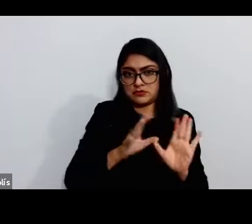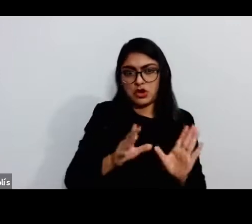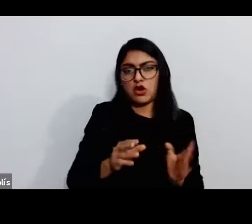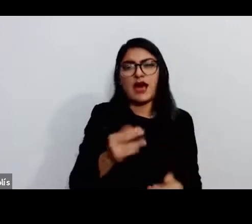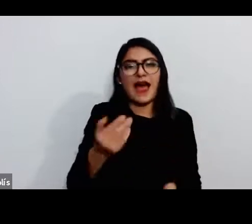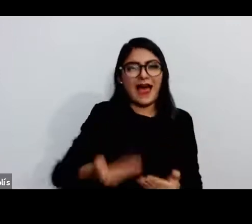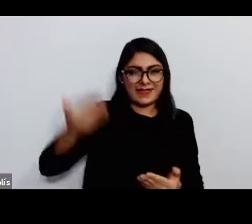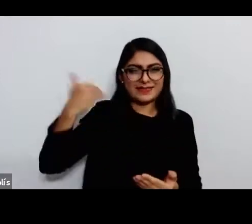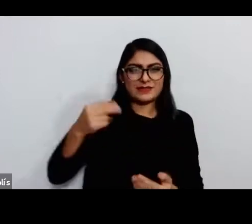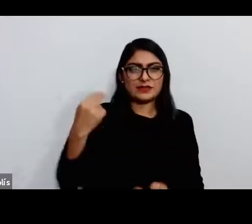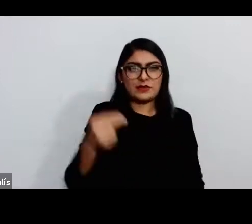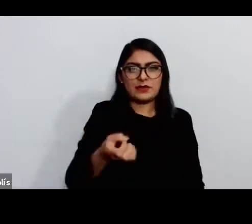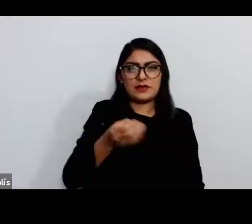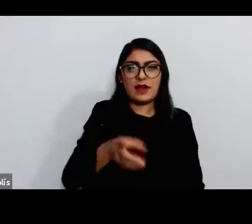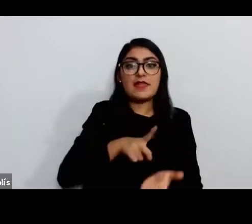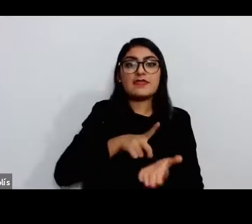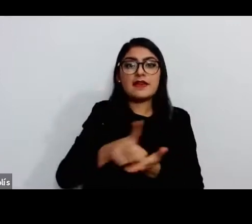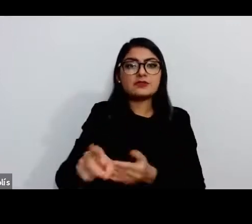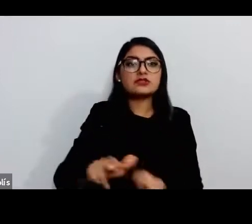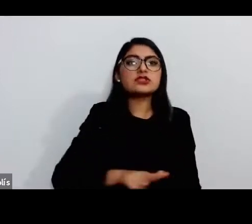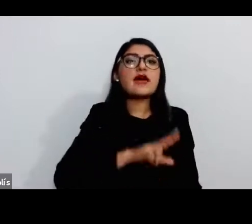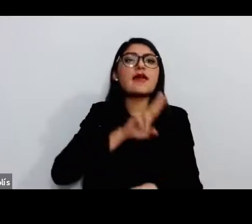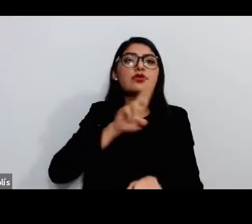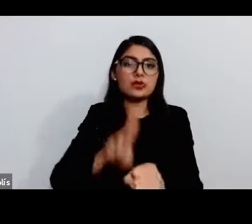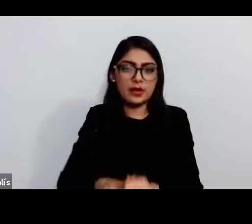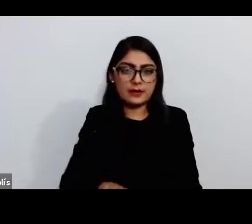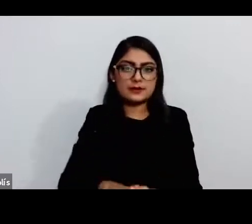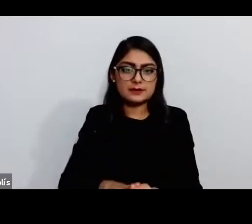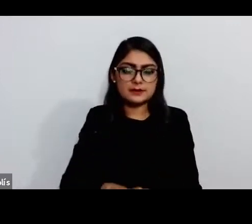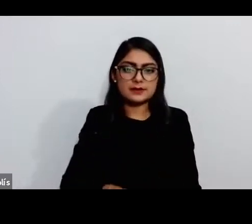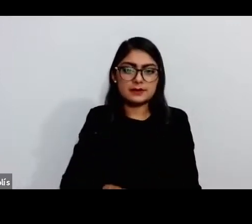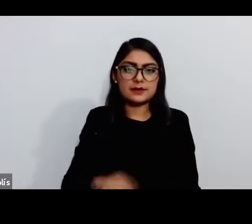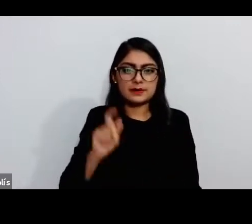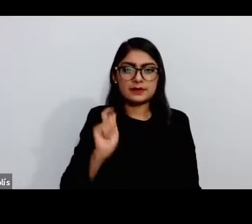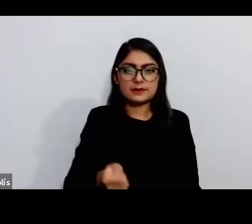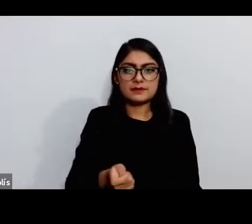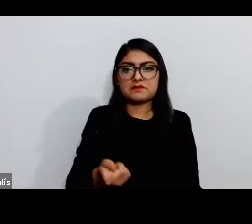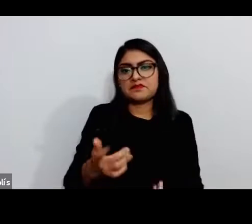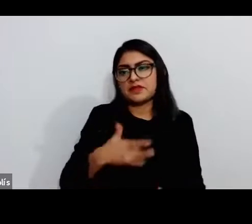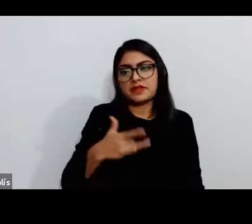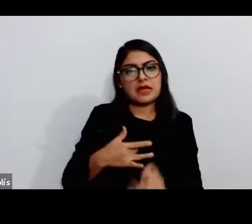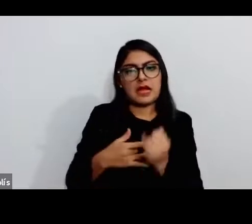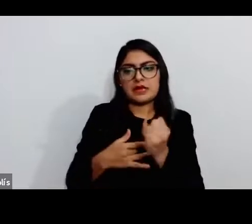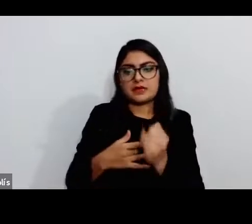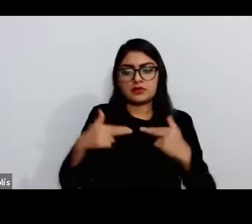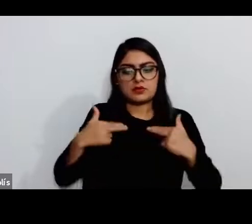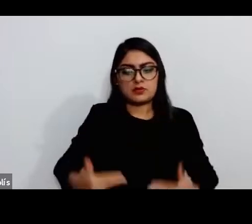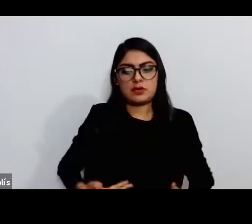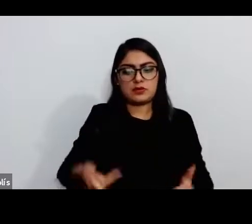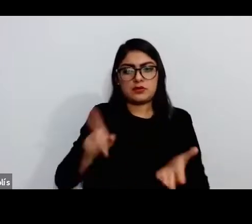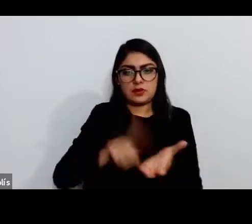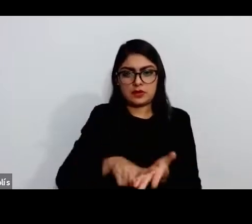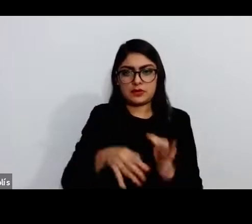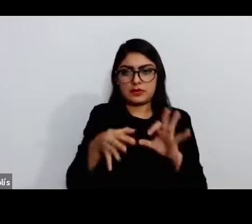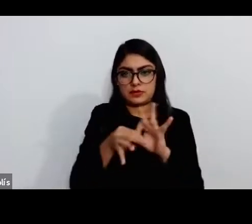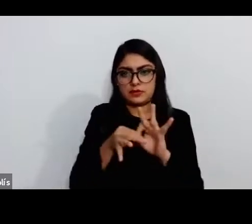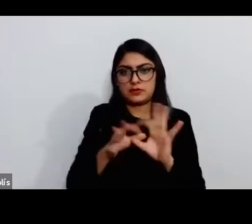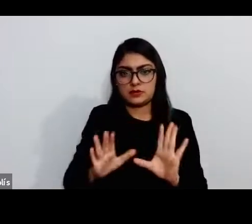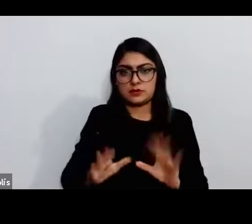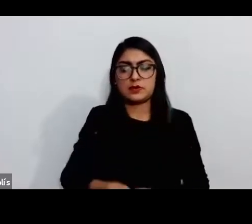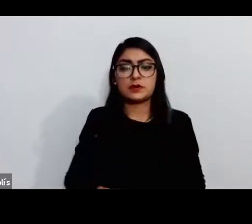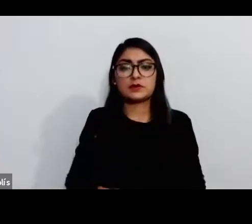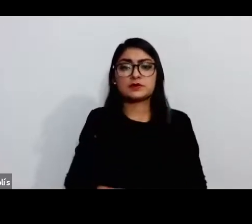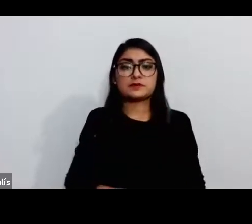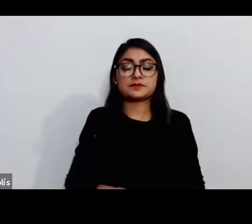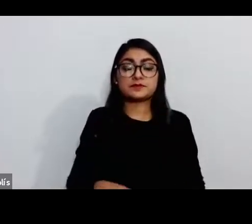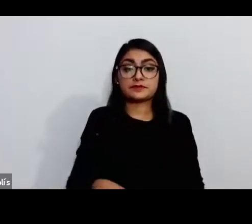digo, todavía hay esas concepciones, hay concepciones que sustentan en la naturaleza humana para sustentar los derechos humanos, pero